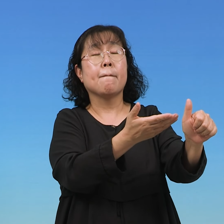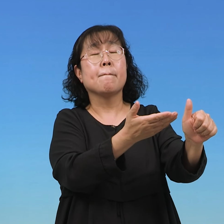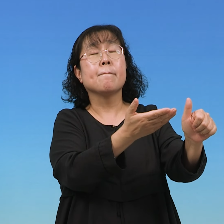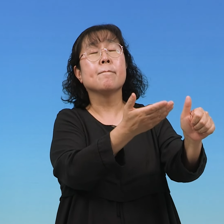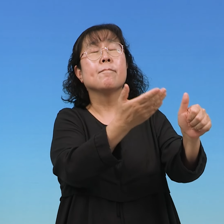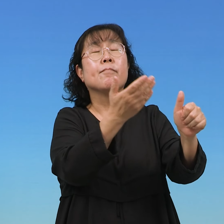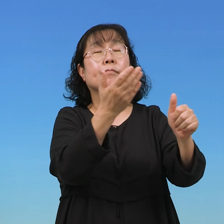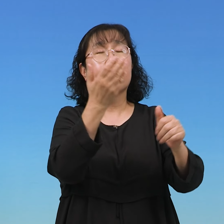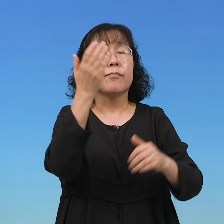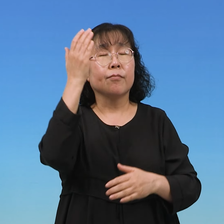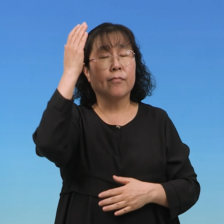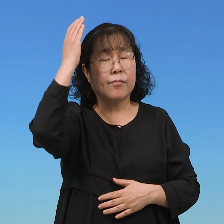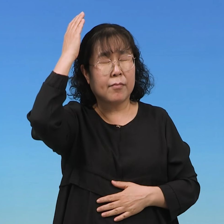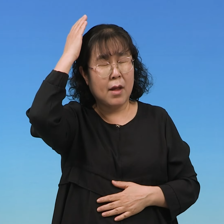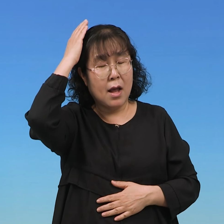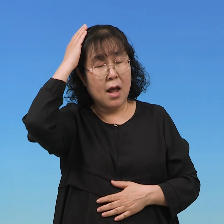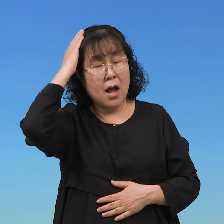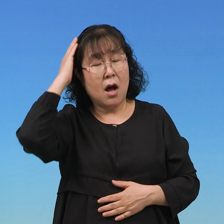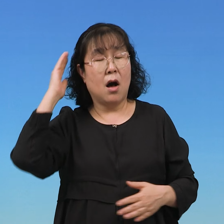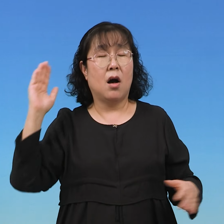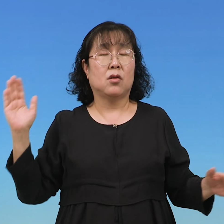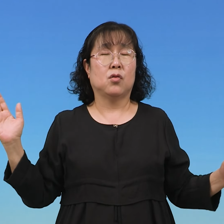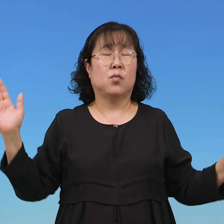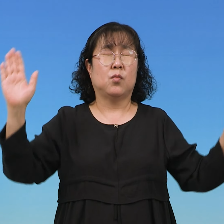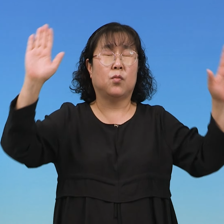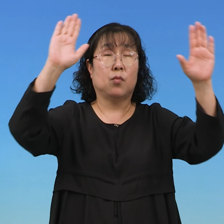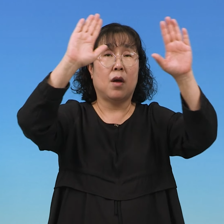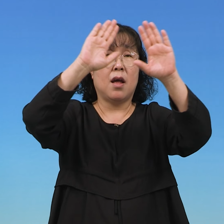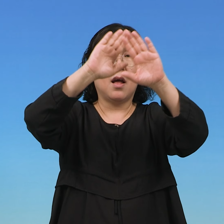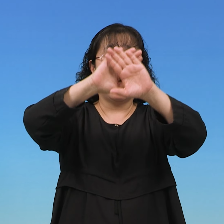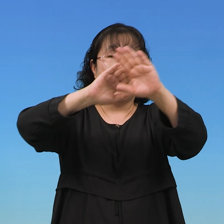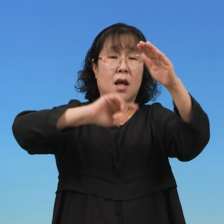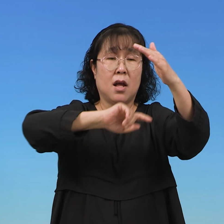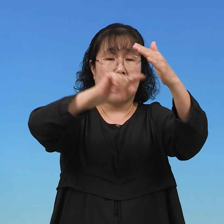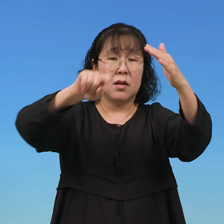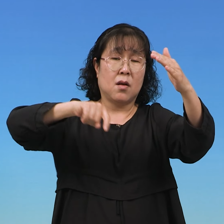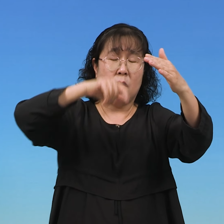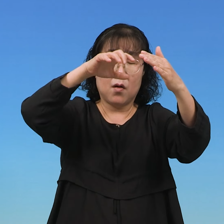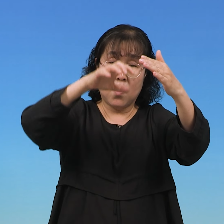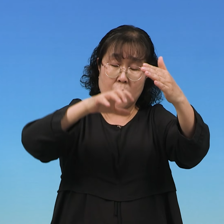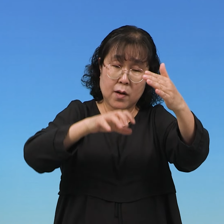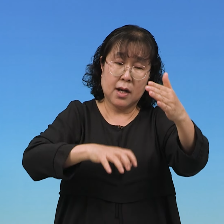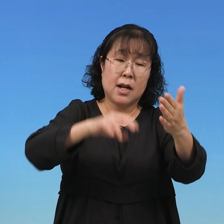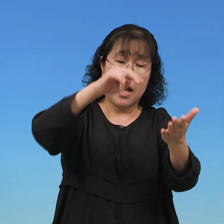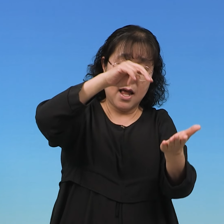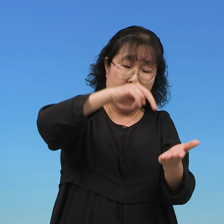어둠에 헤맬 때 흘리던 내 눈물,